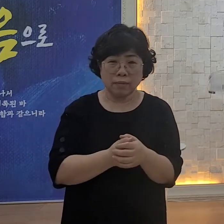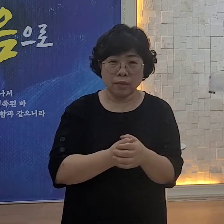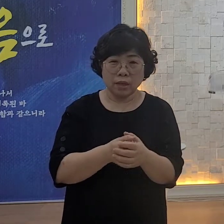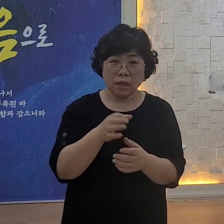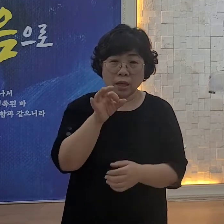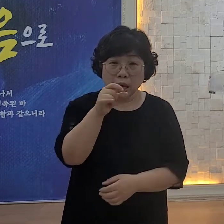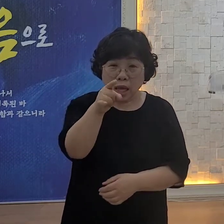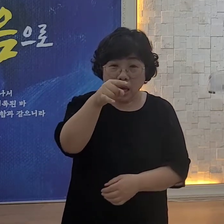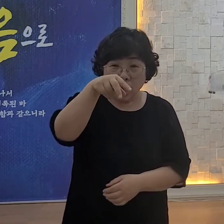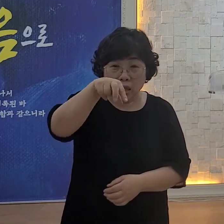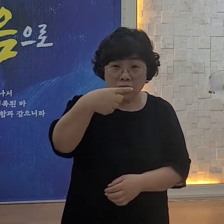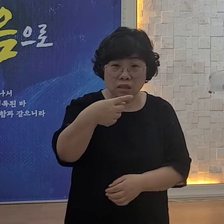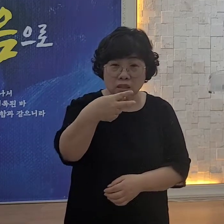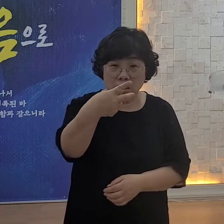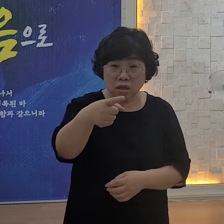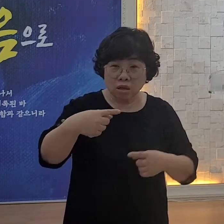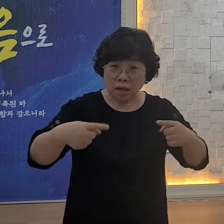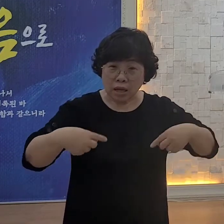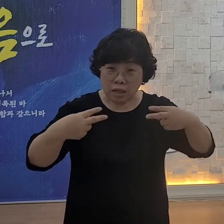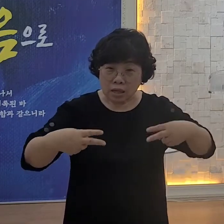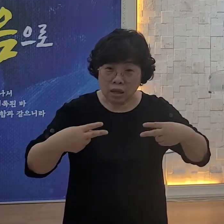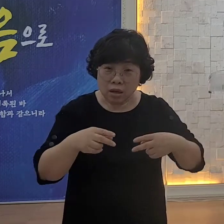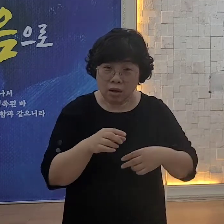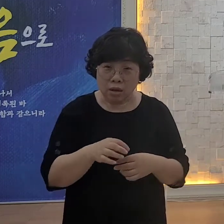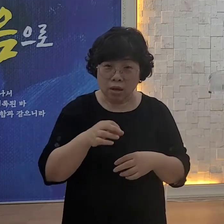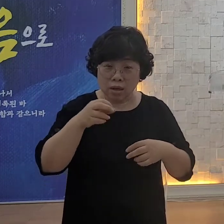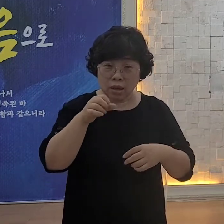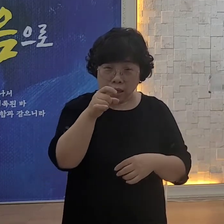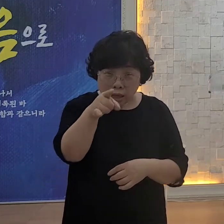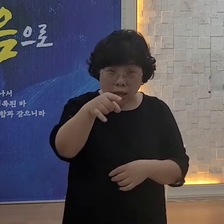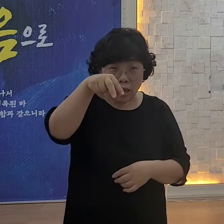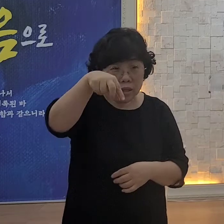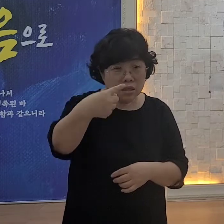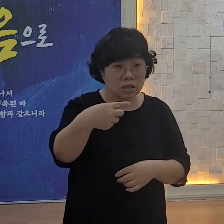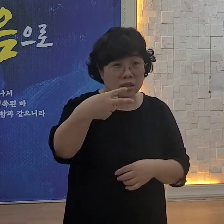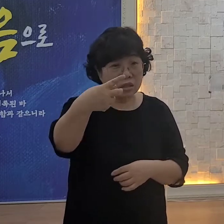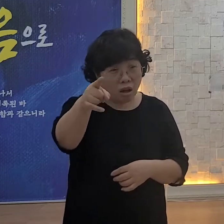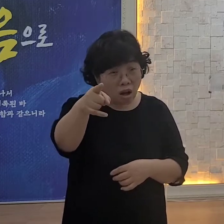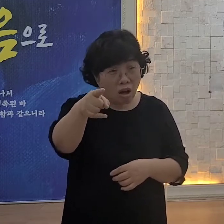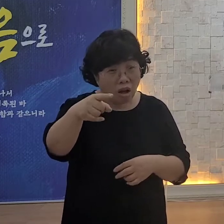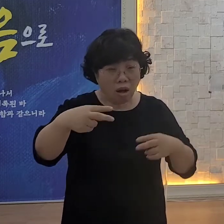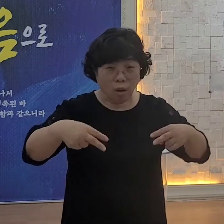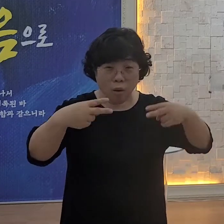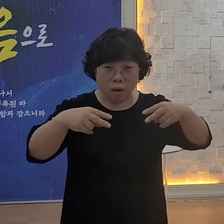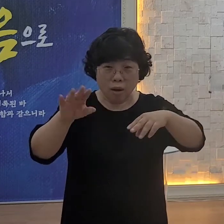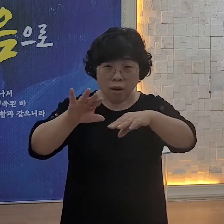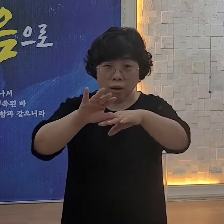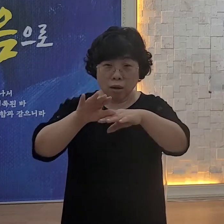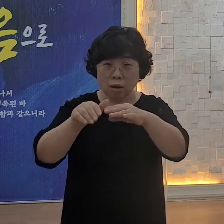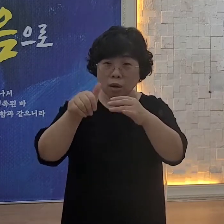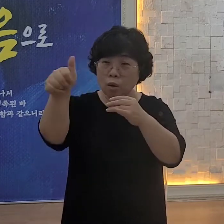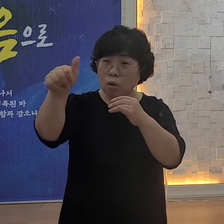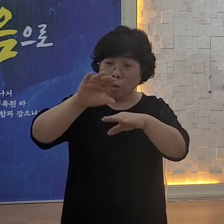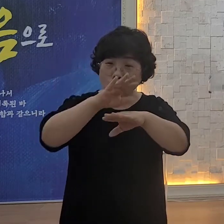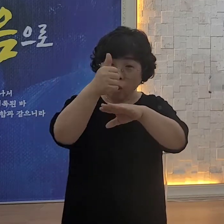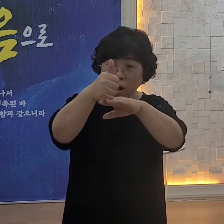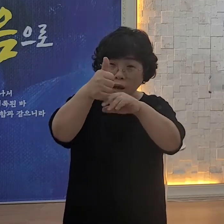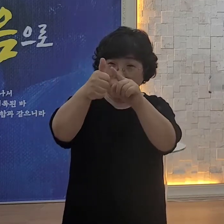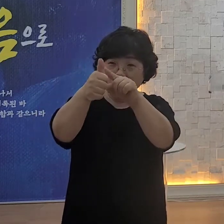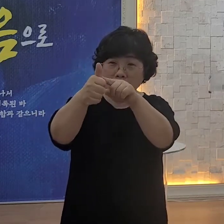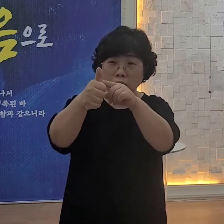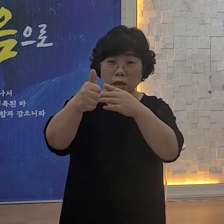에스더라고 아시죠? 에스더. 좋은 예가 에스더입니다. 여러분 에스더가 왕을 만나기 전에